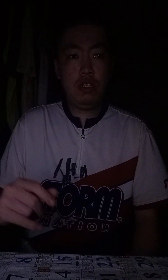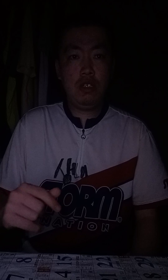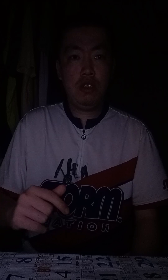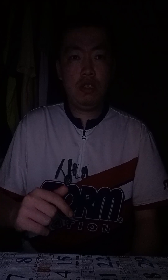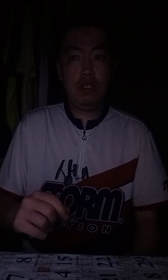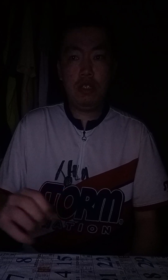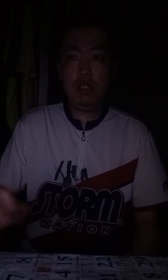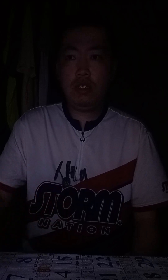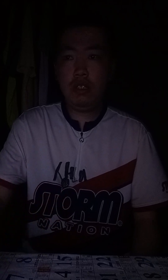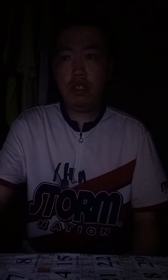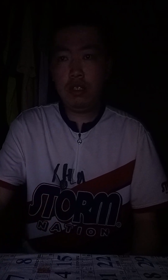들코락스,